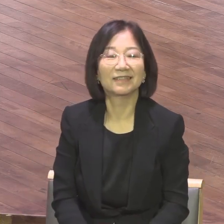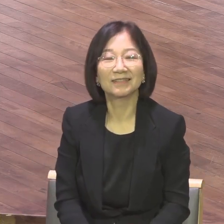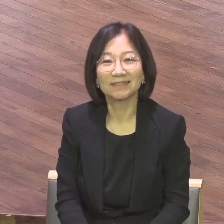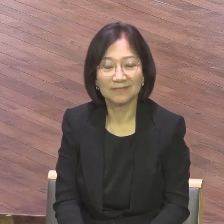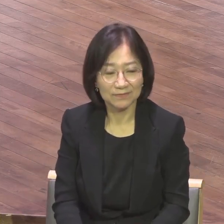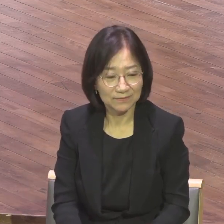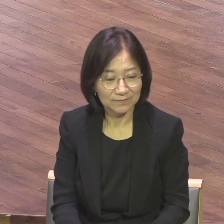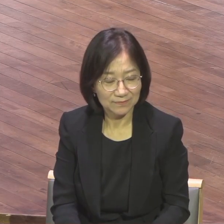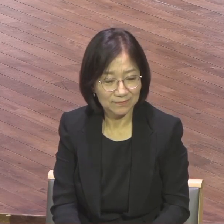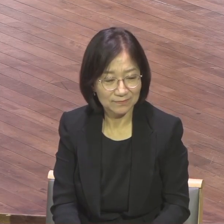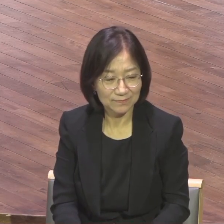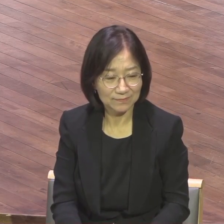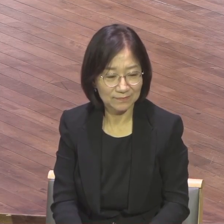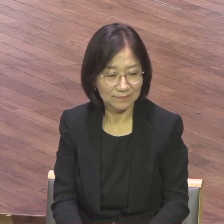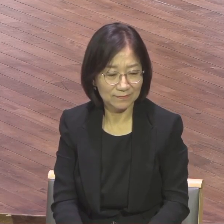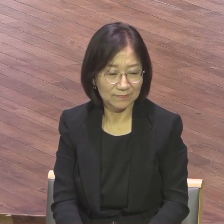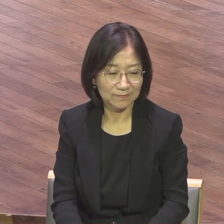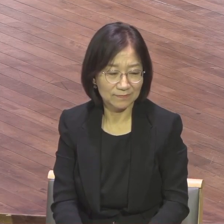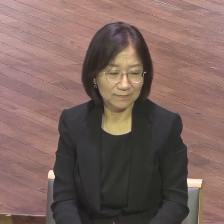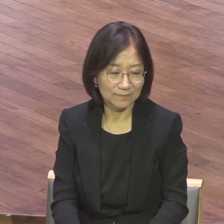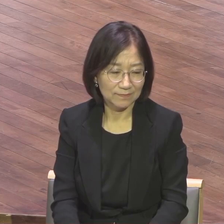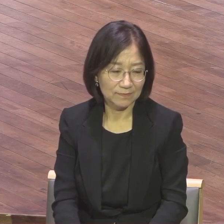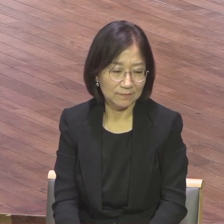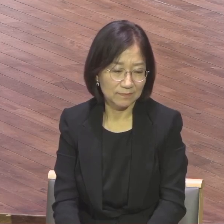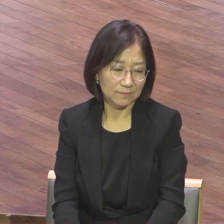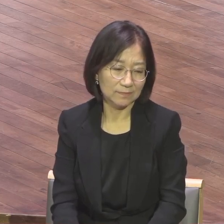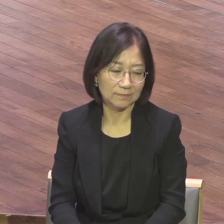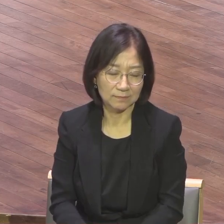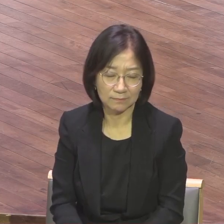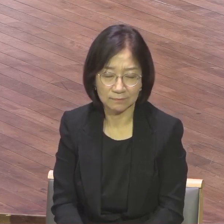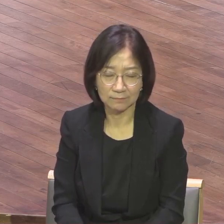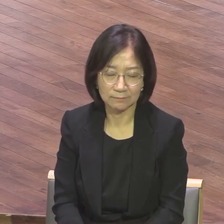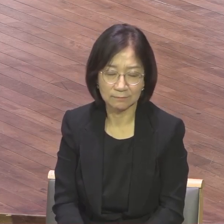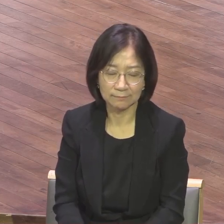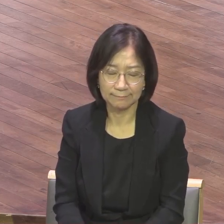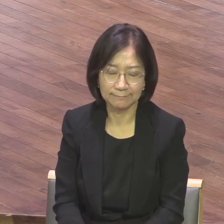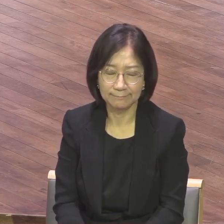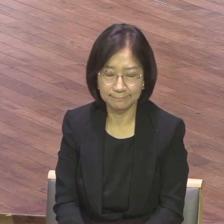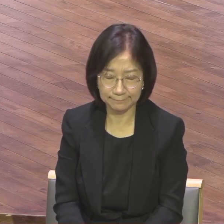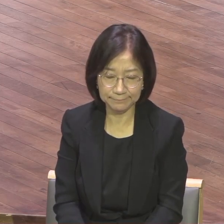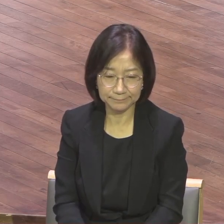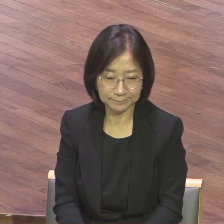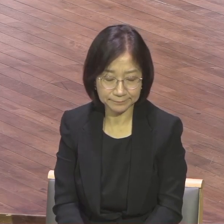성교 플랫폼 멋지게 서가는 증거 있기를 죄물로 축복합니다.